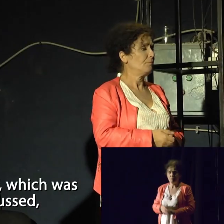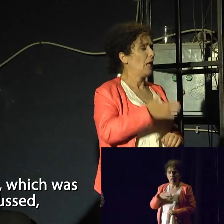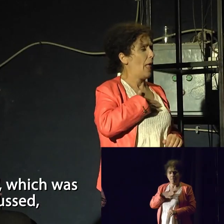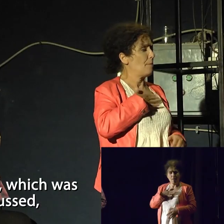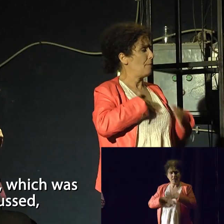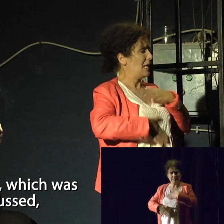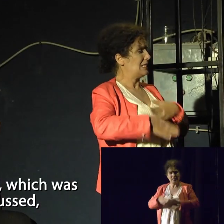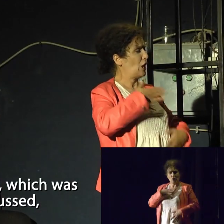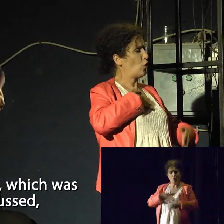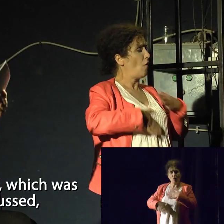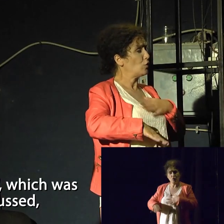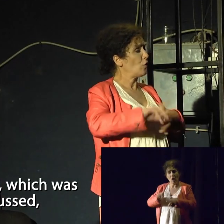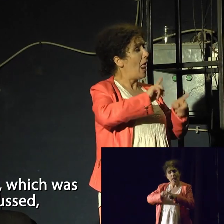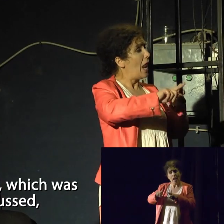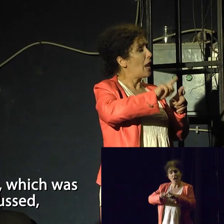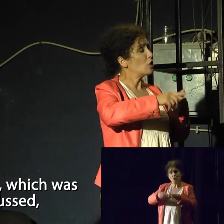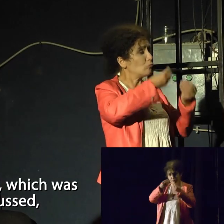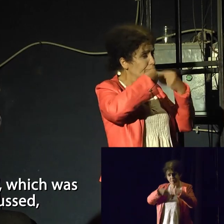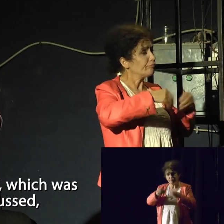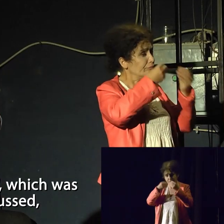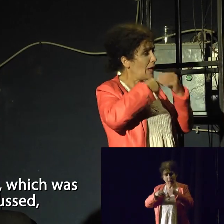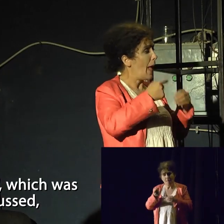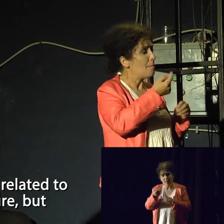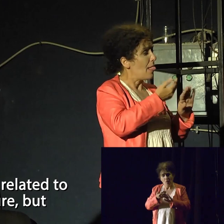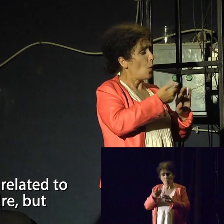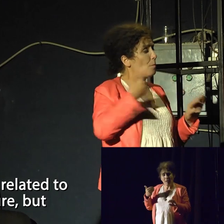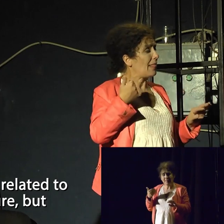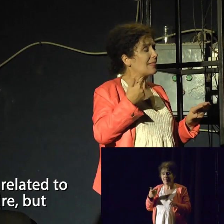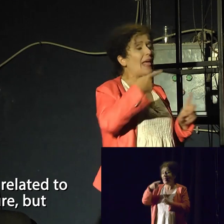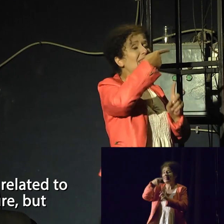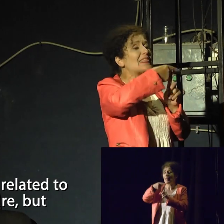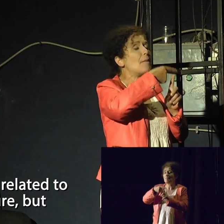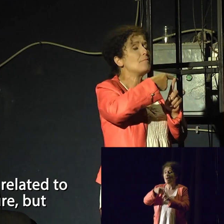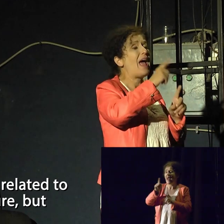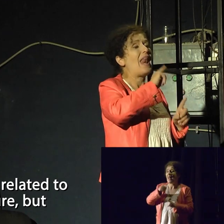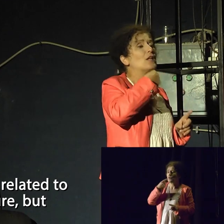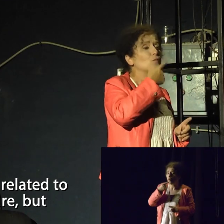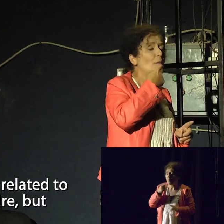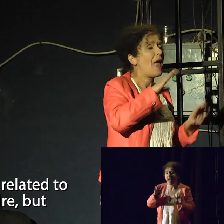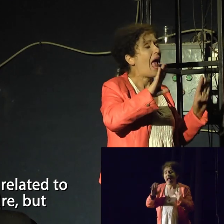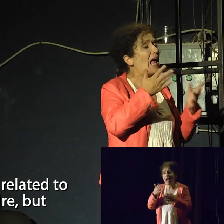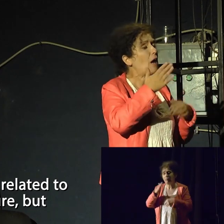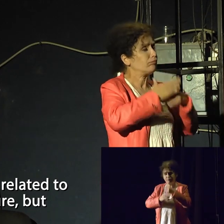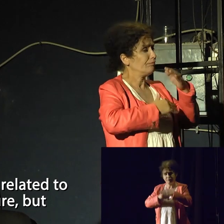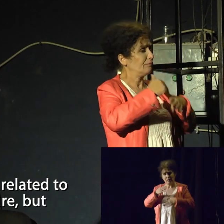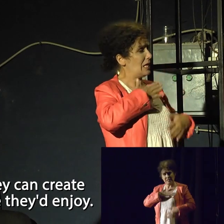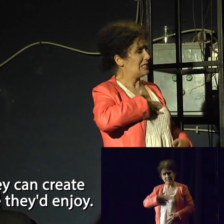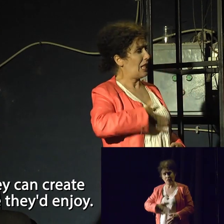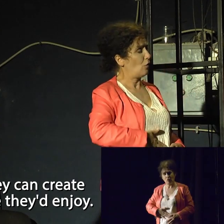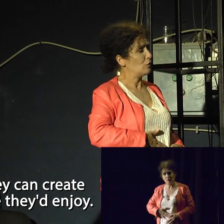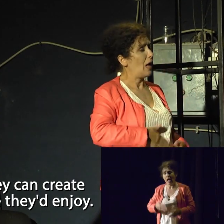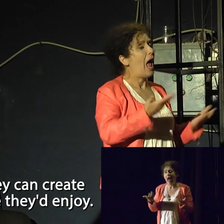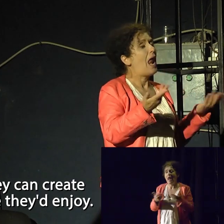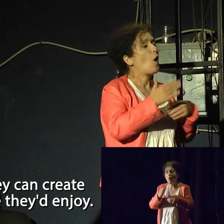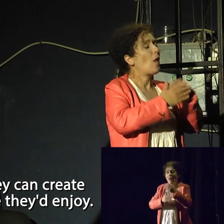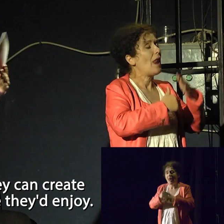Имаме задоволство, нешто што го зборува малку пред мене. Тема во која што не зборуваме како да постигнат задоволство, меѓутоа зборуваме на